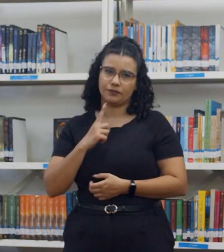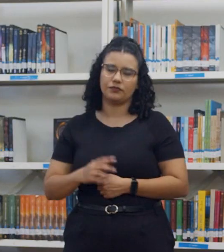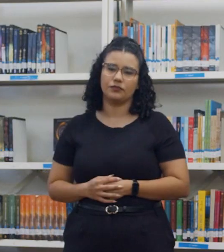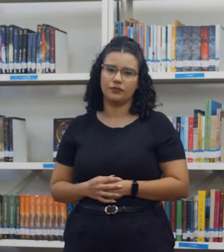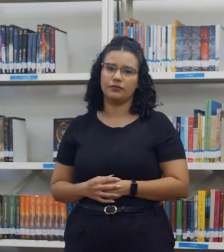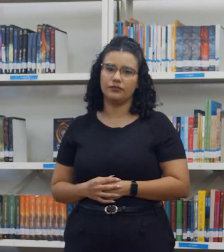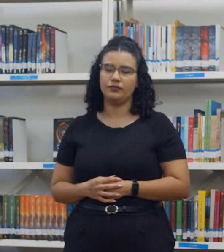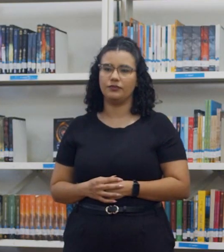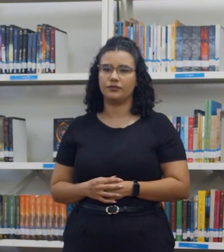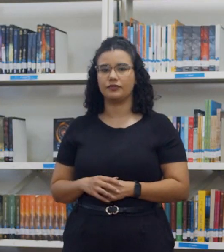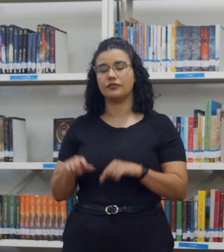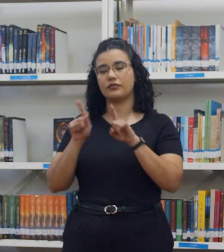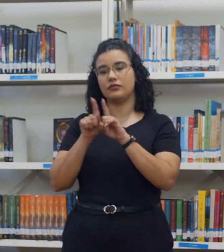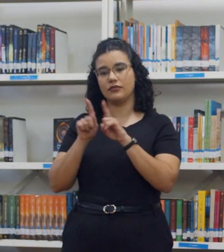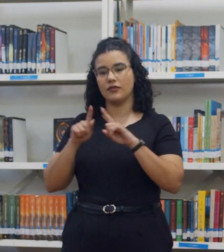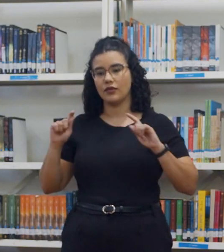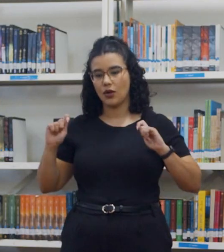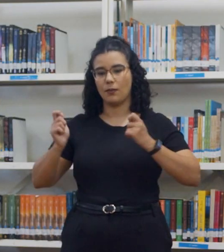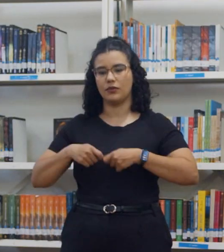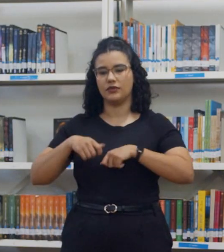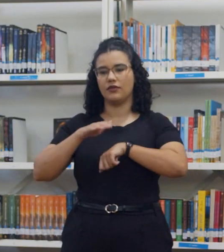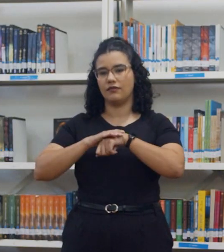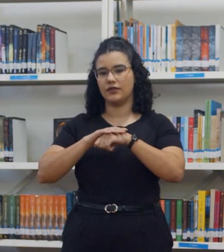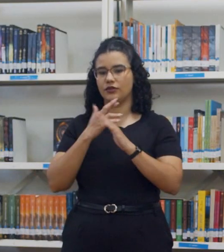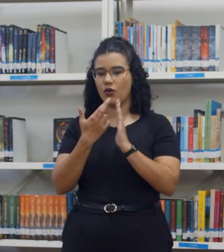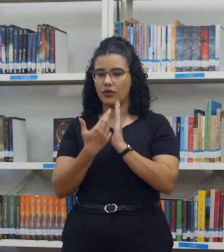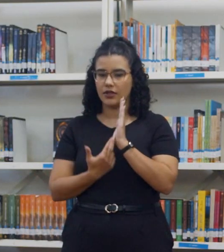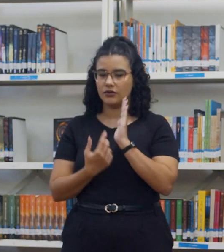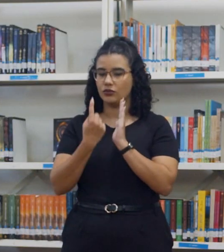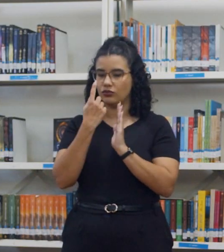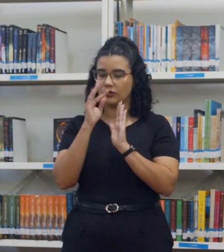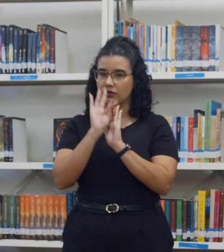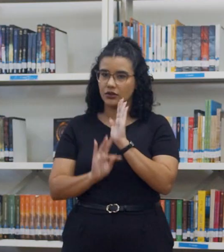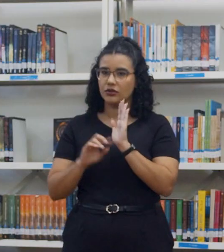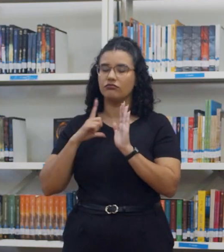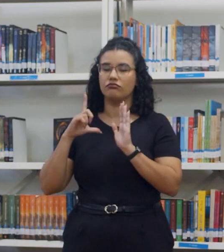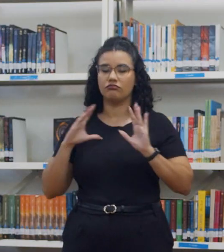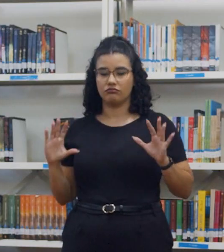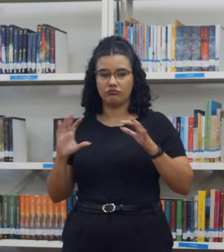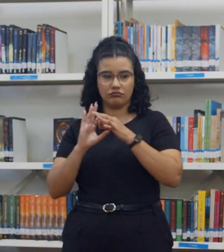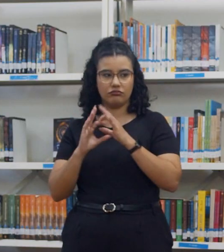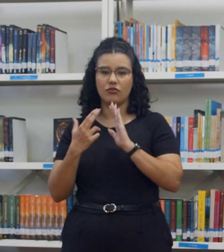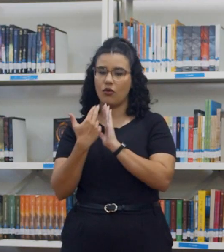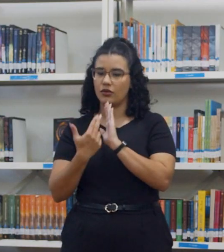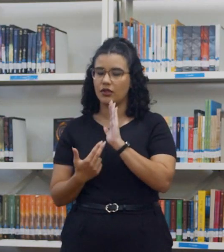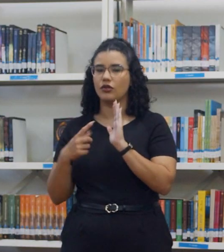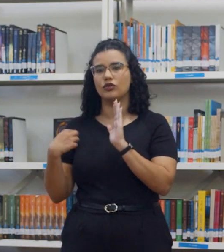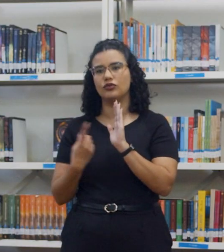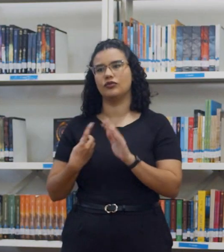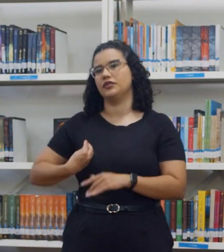A possibilidade de roteirizar um texto, ela está muito ligada a roteirizar a nossa